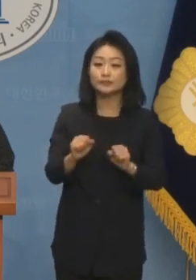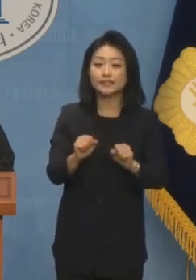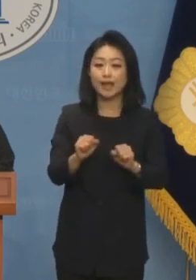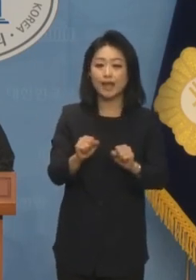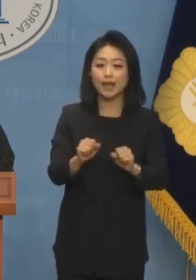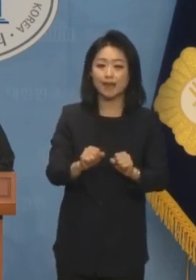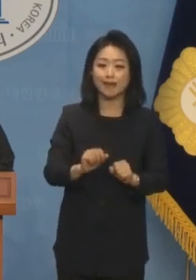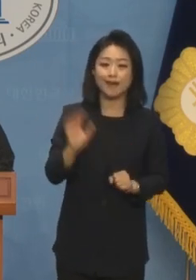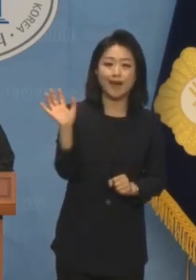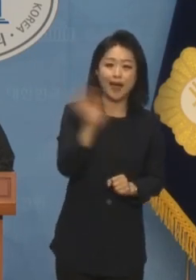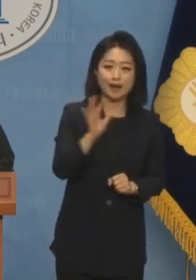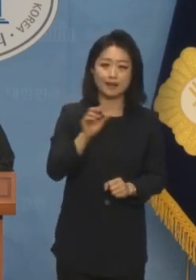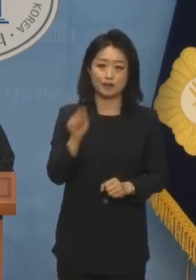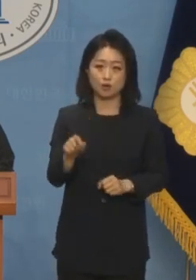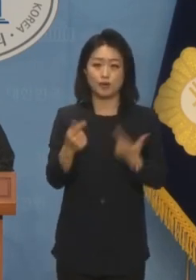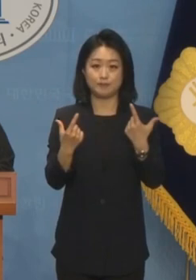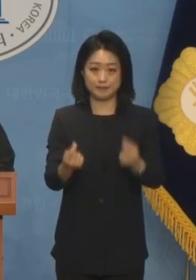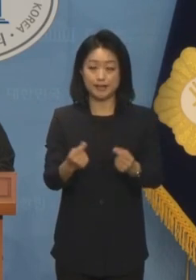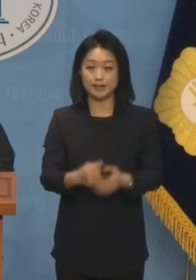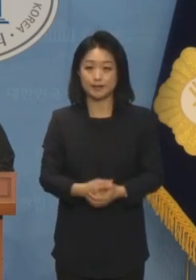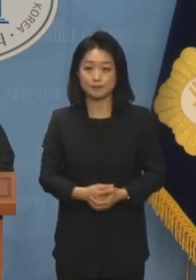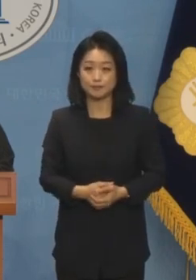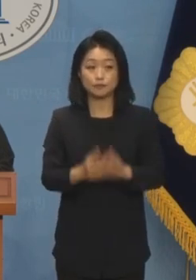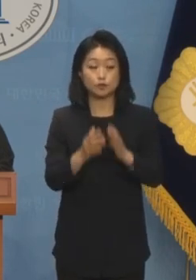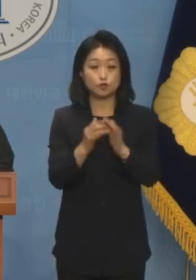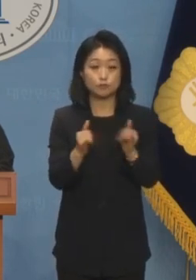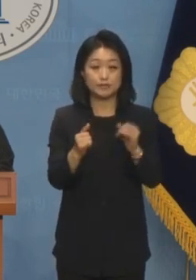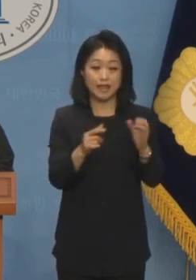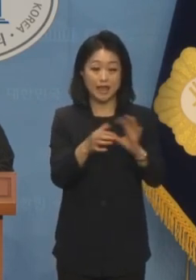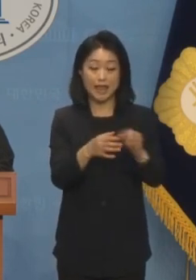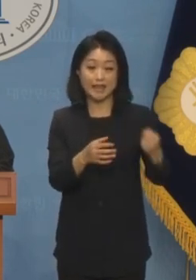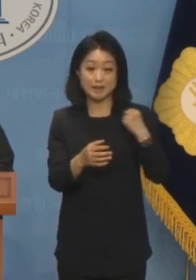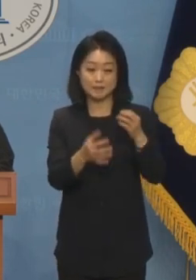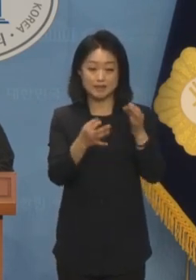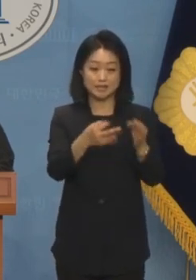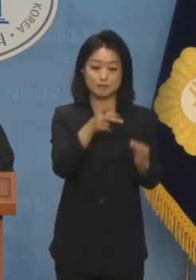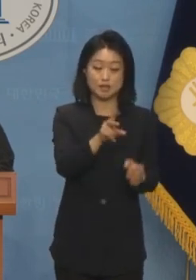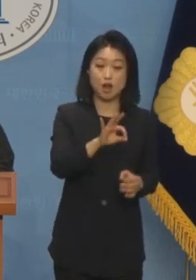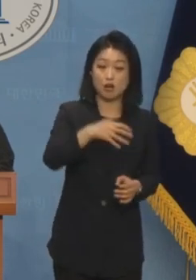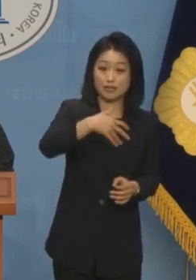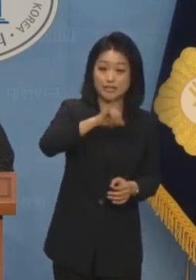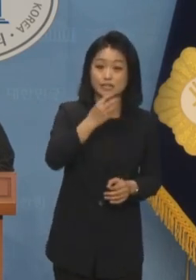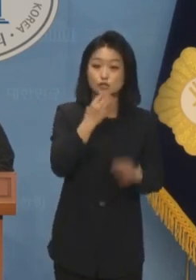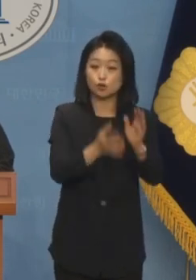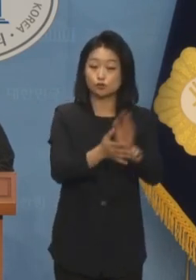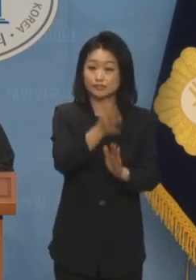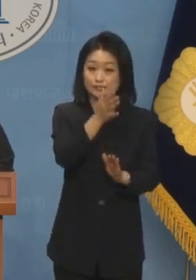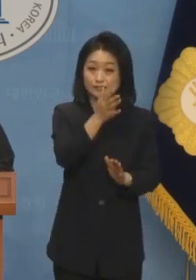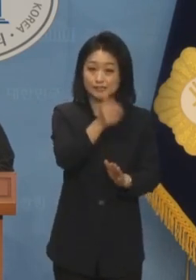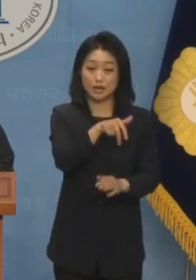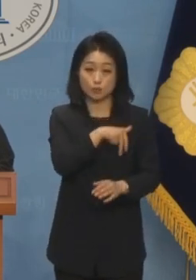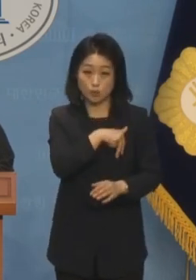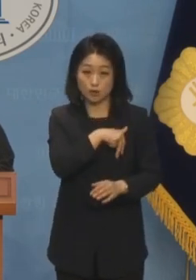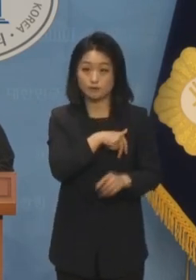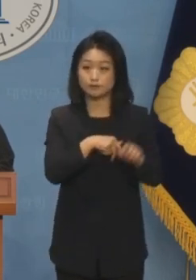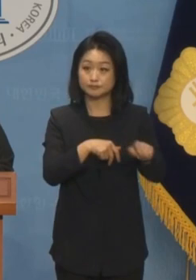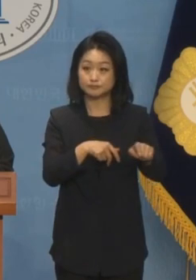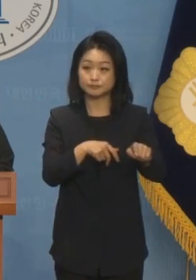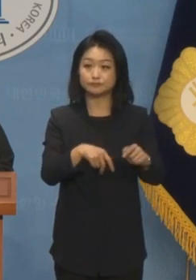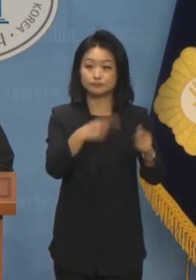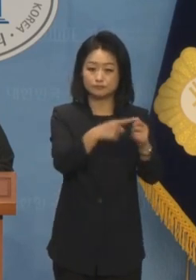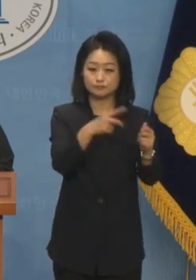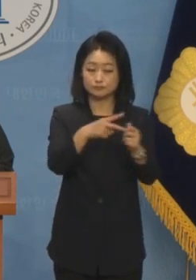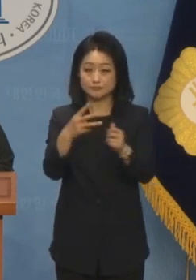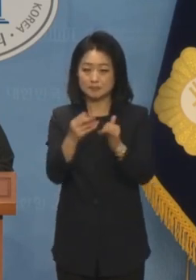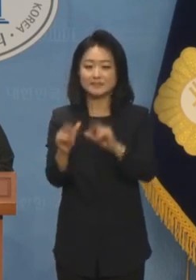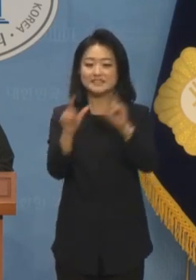자체를 부정하겠다는 것입니다. 국민의힘 소속 김영기 서울시장은 첫째도 둘째도